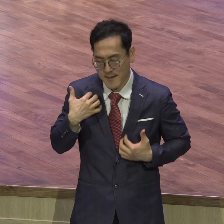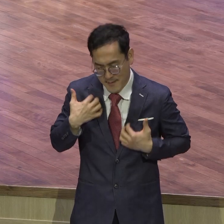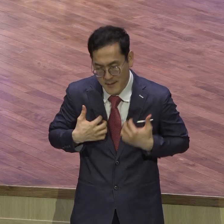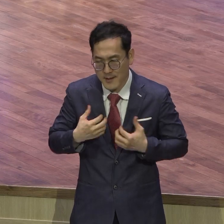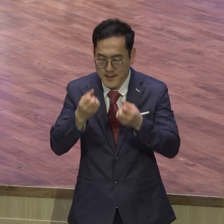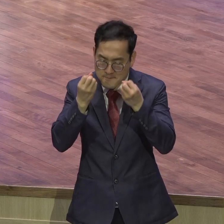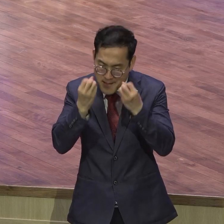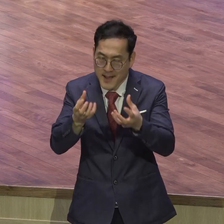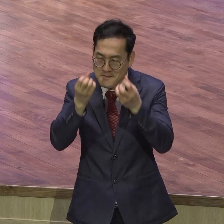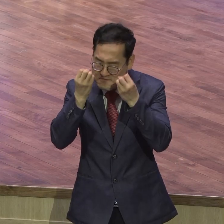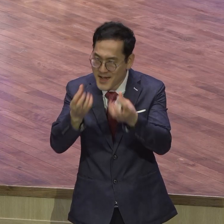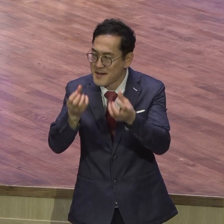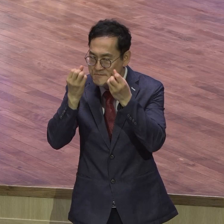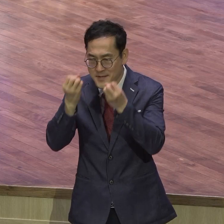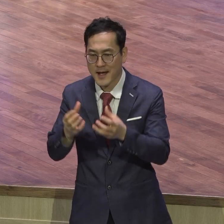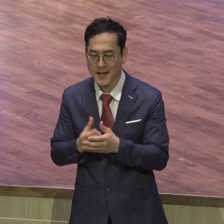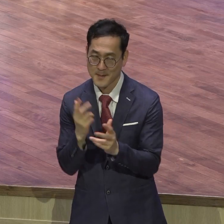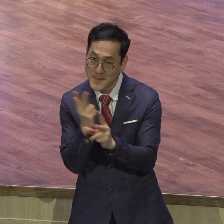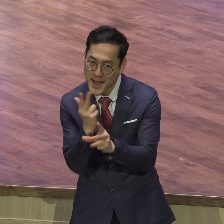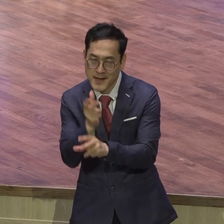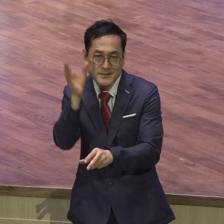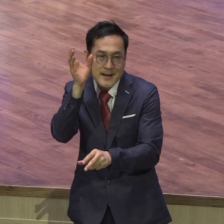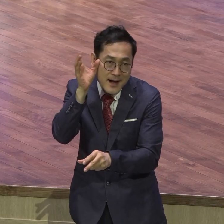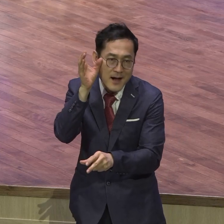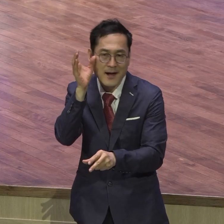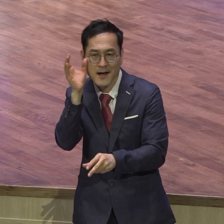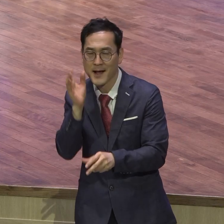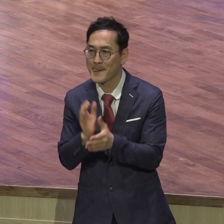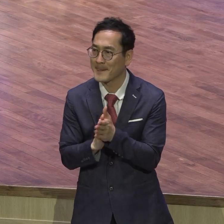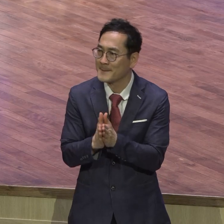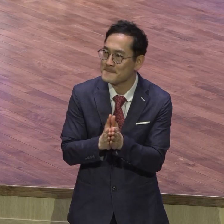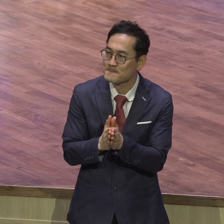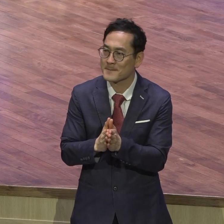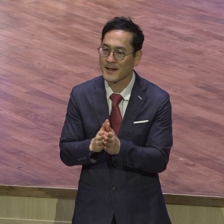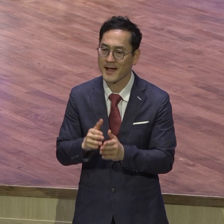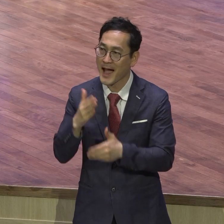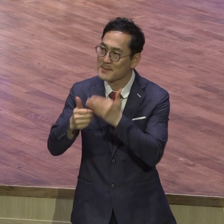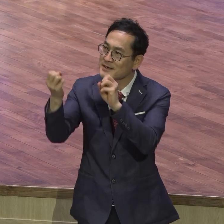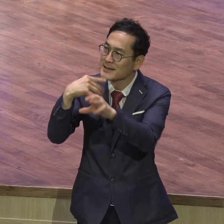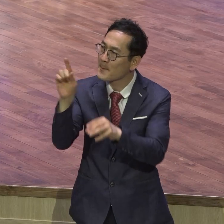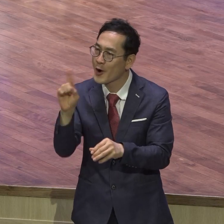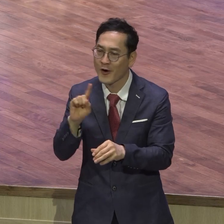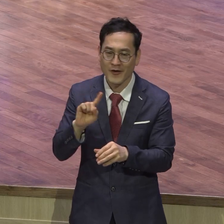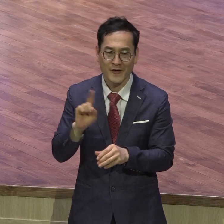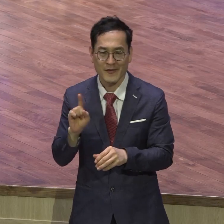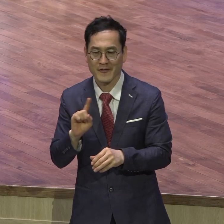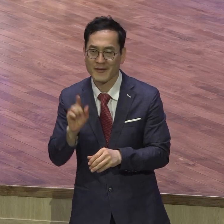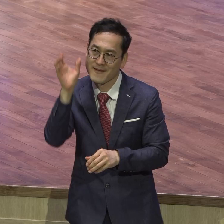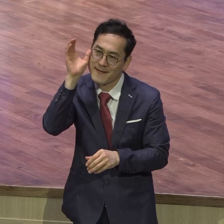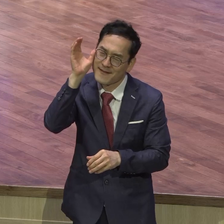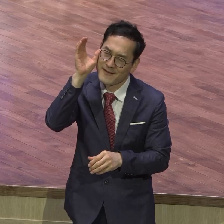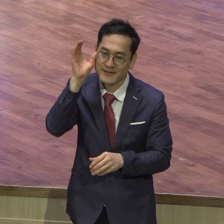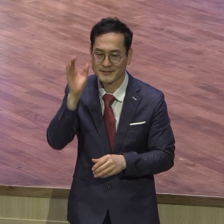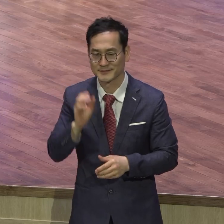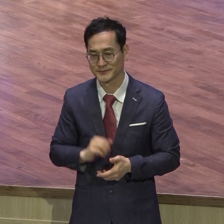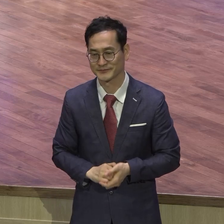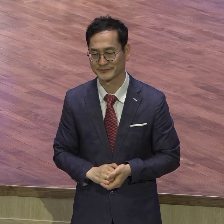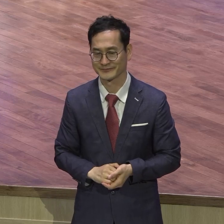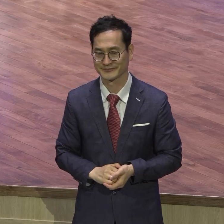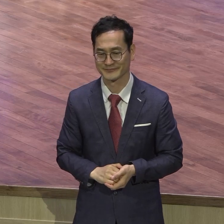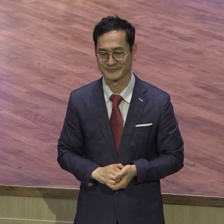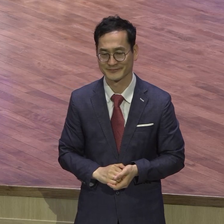매일매일 매주 매주 기대가 돼요 기대가 하나님이 또 어떻게 응답하실까 다시